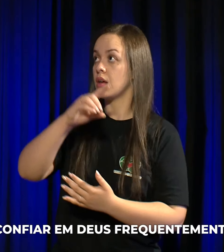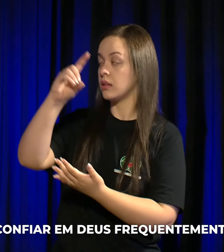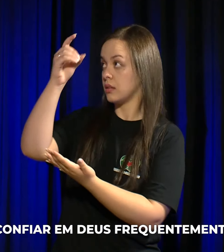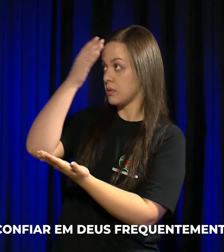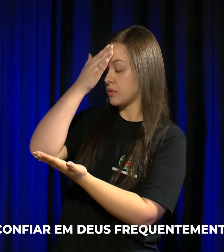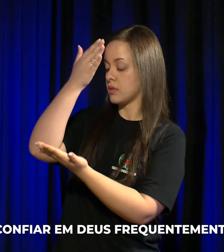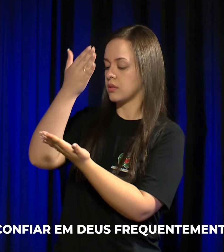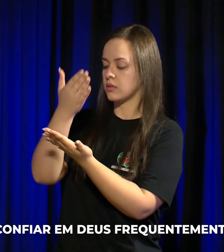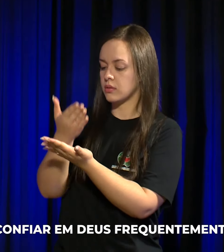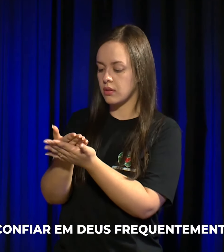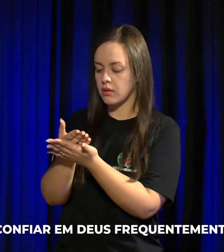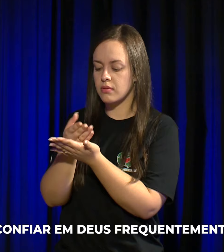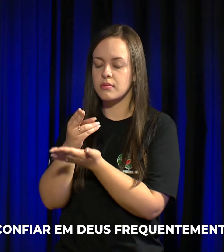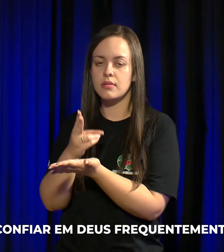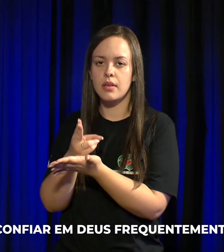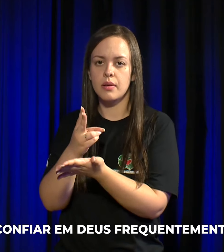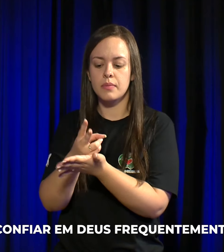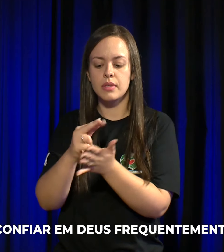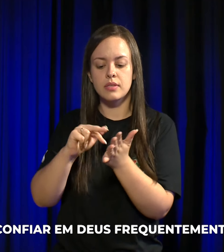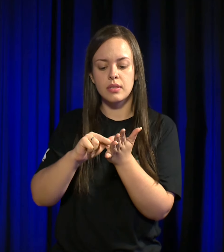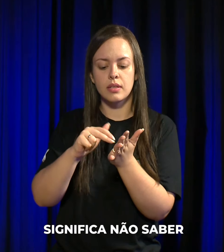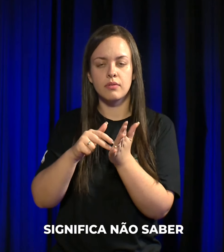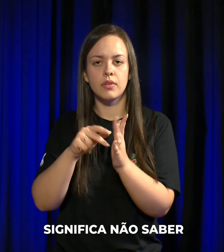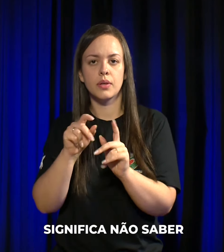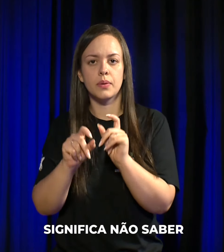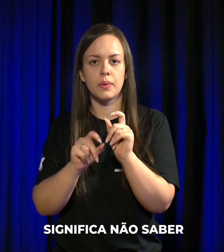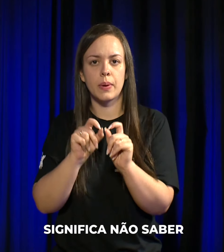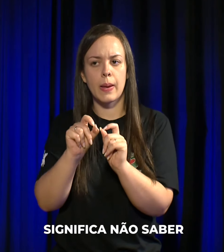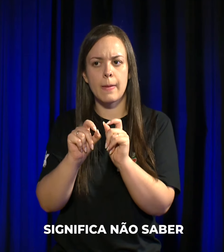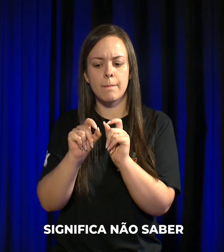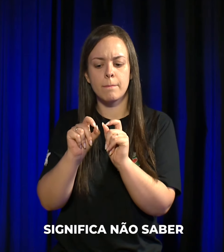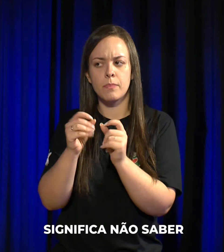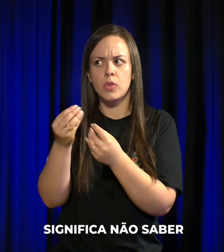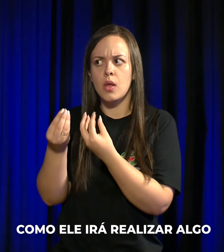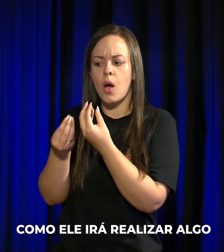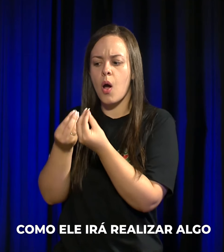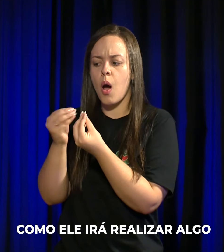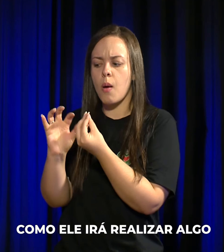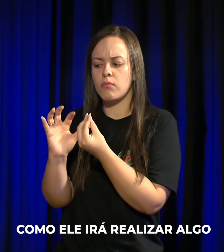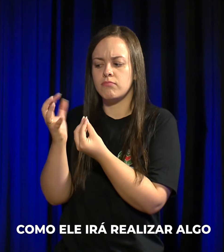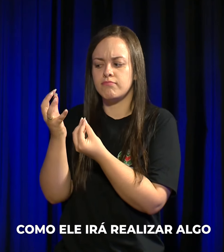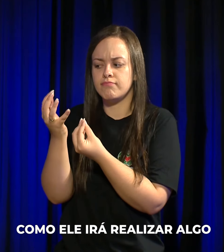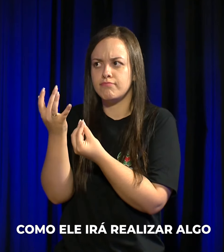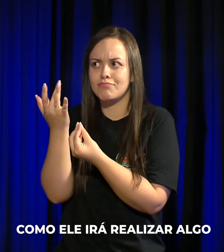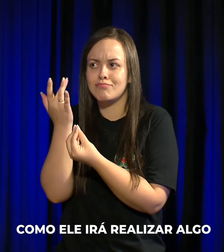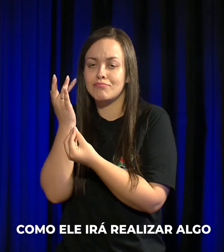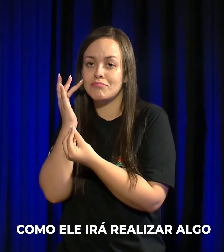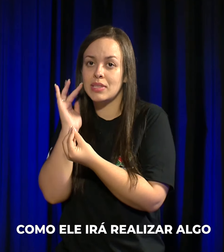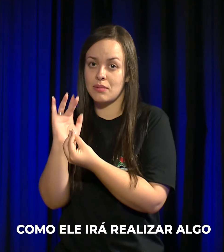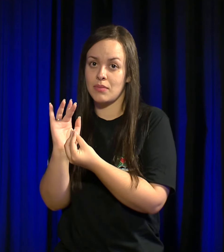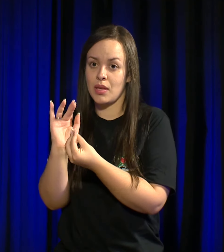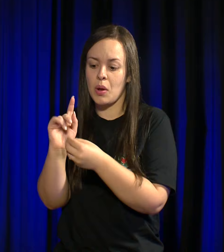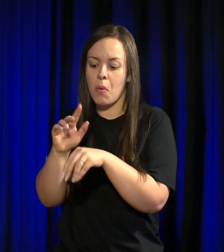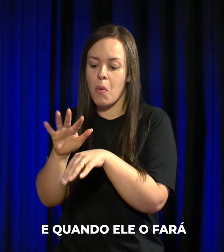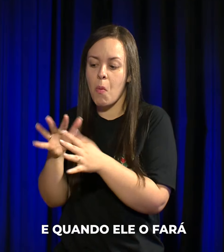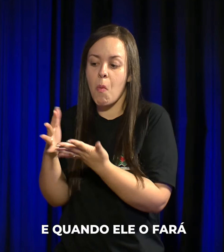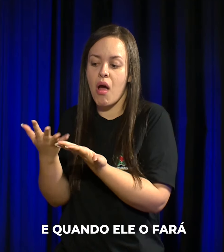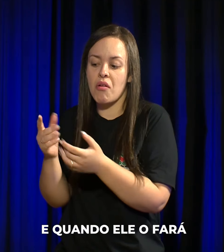Confiar em Deus frequentemente significa não saber como Ele irá realizar algo e quando Ele